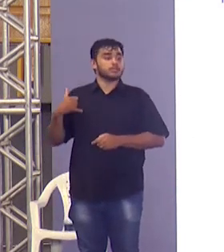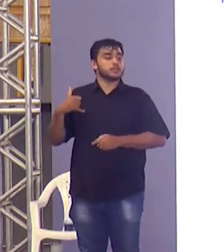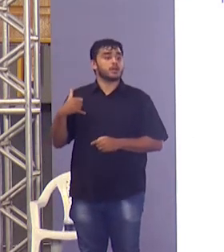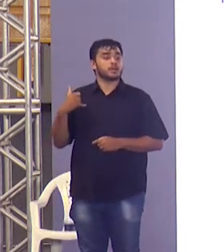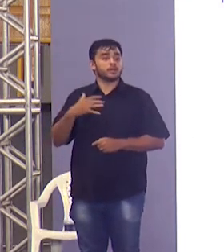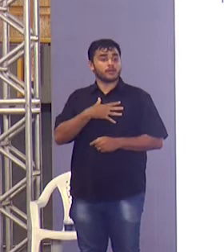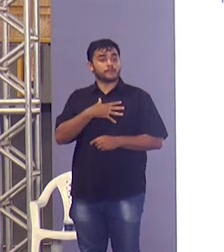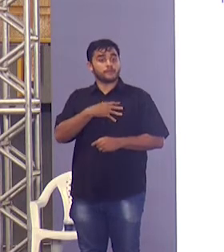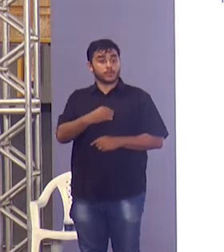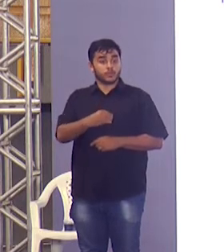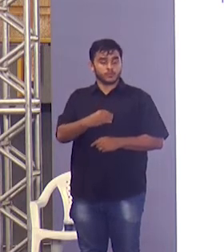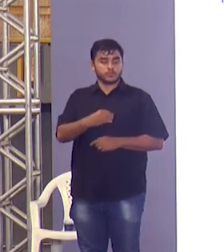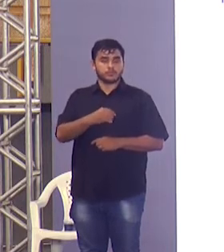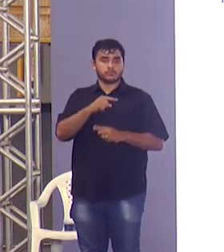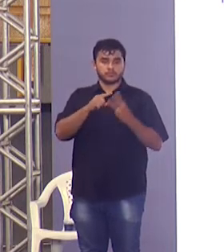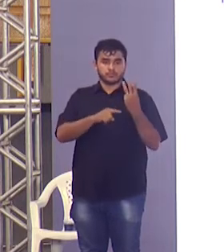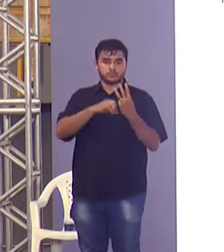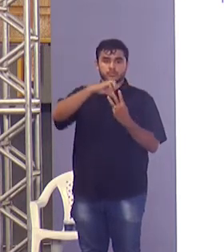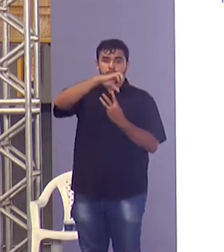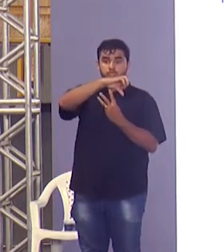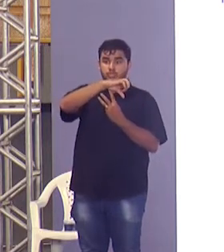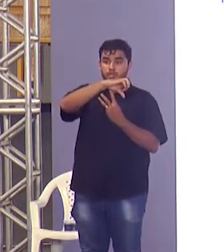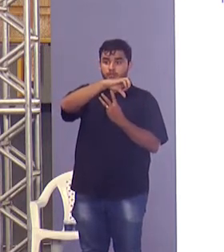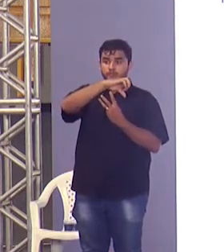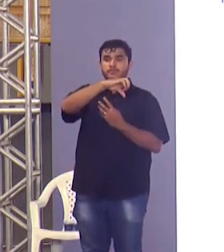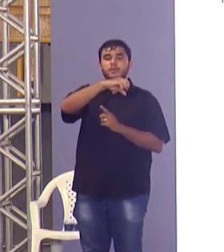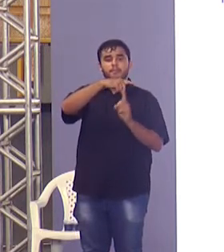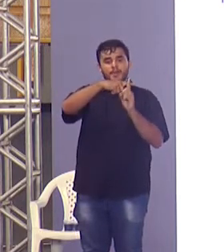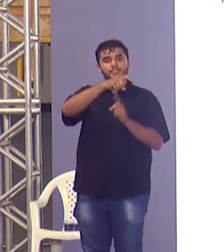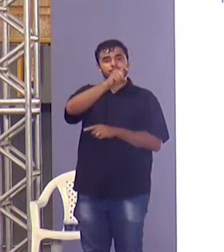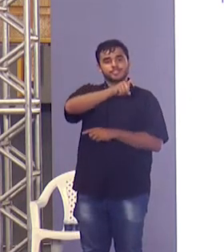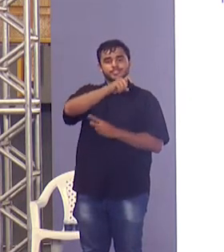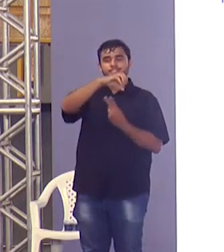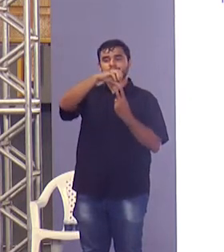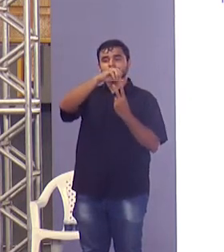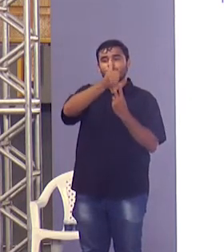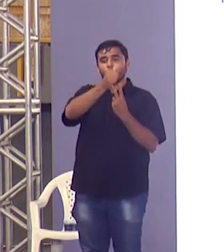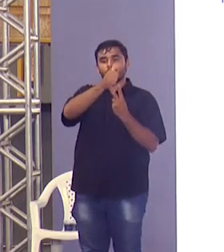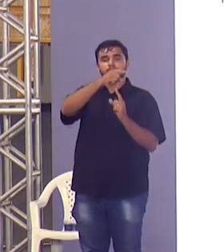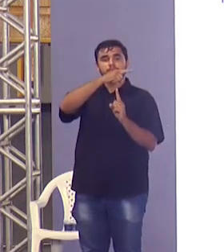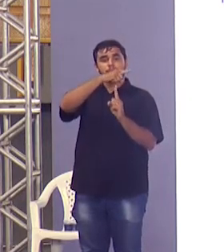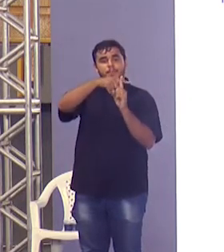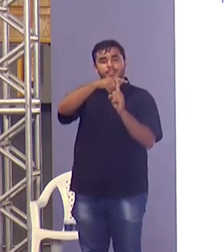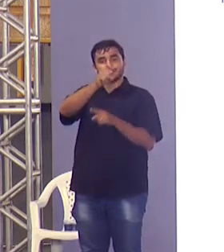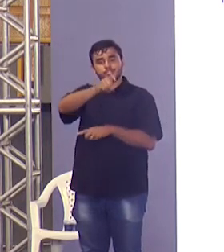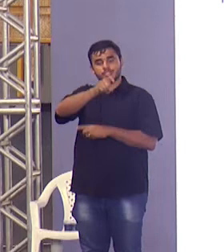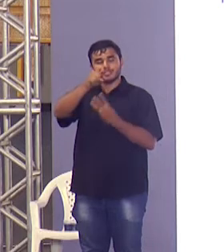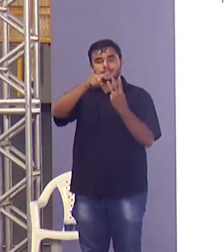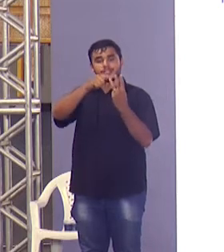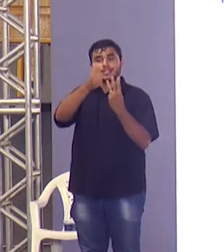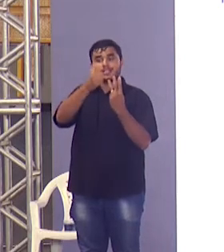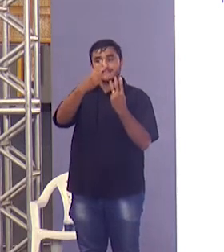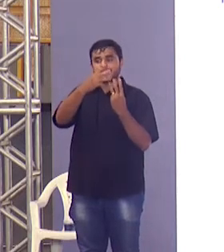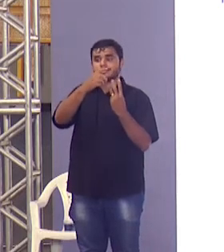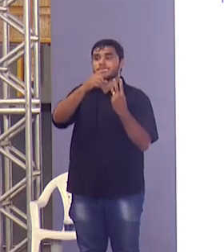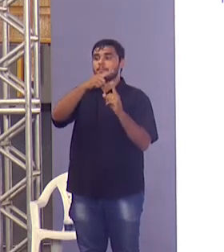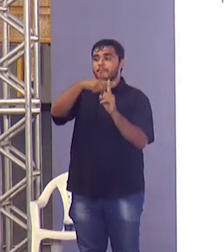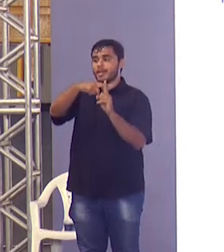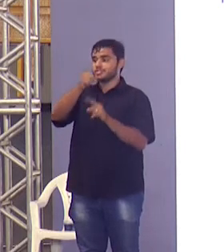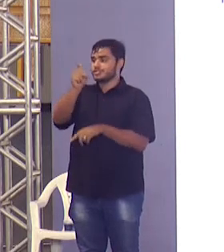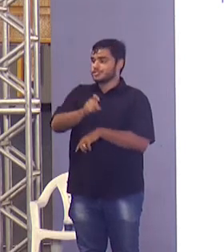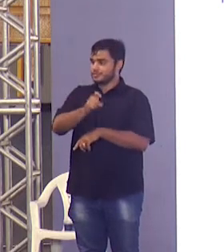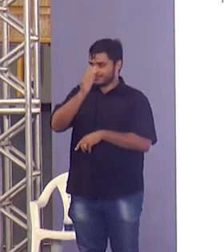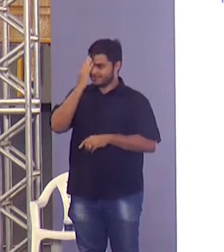aqui, 9 mais X, 11 mais X e 13 mais X. Eu tenho